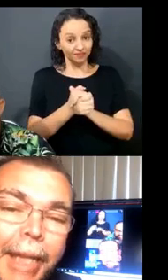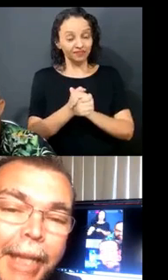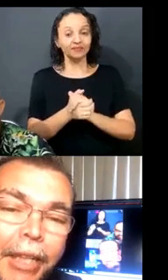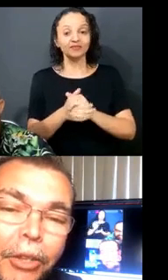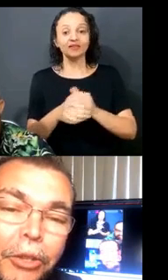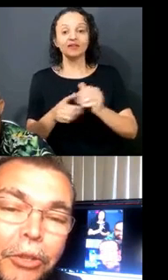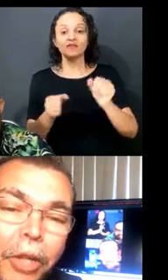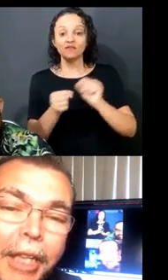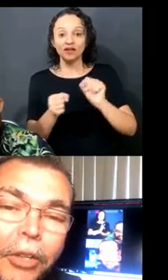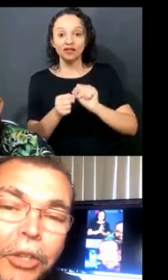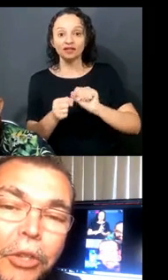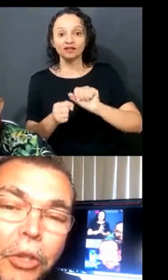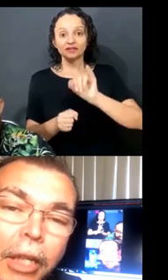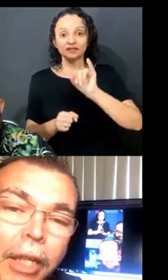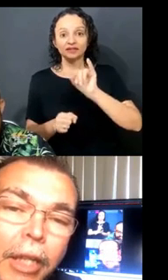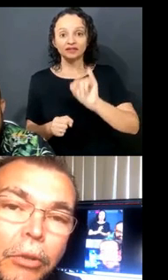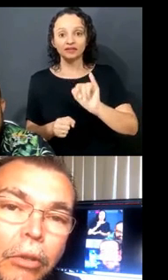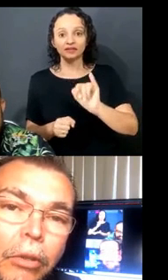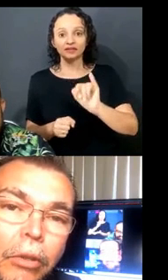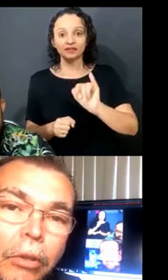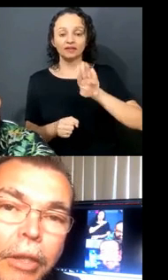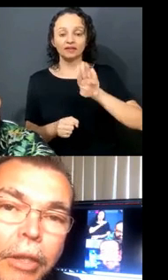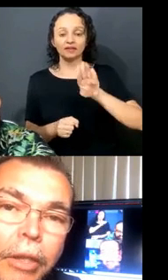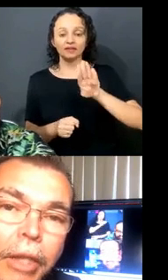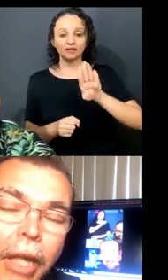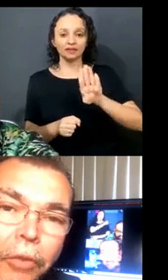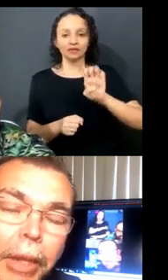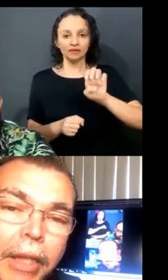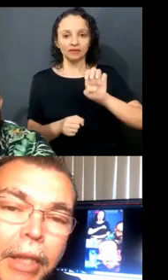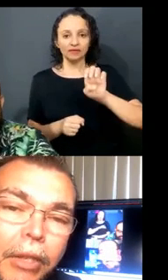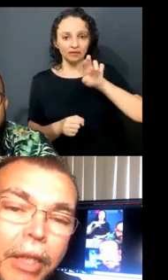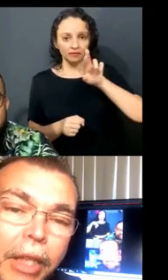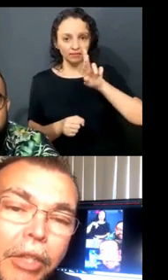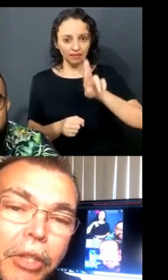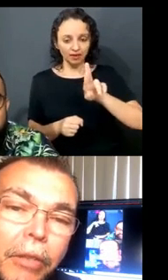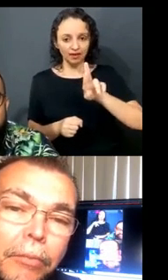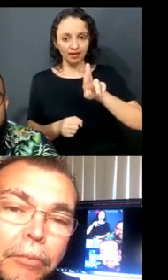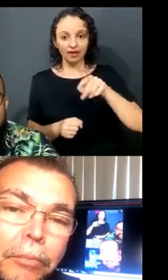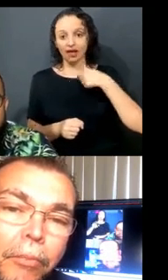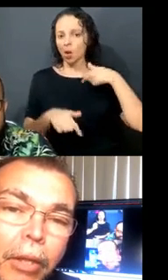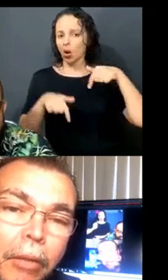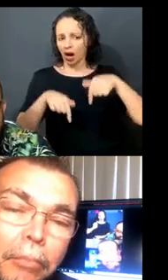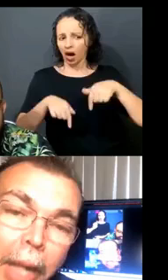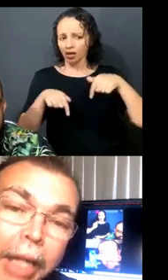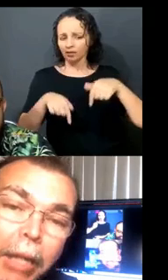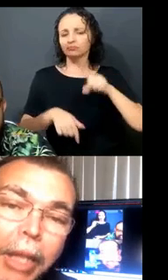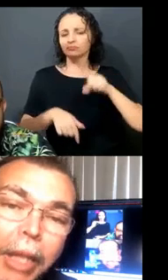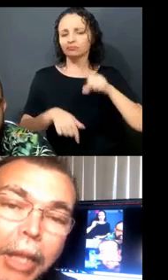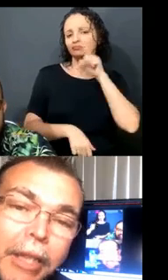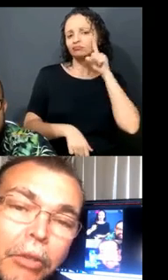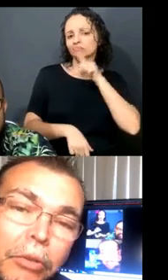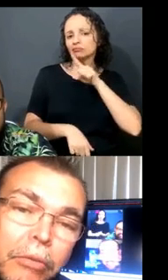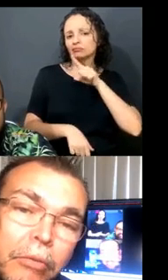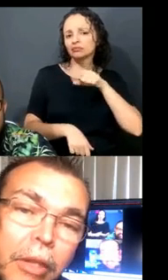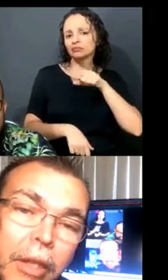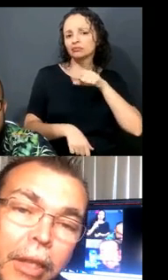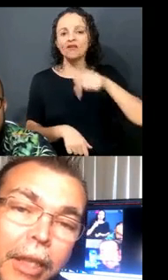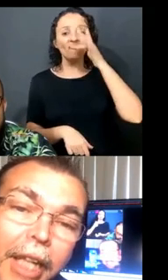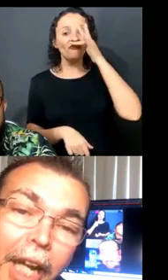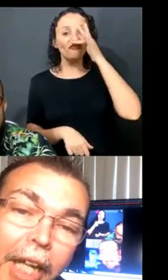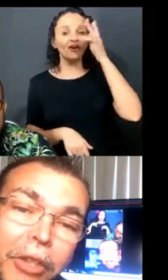Iber. E eu estou aqui hoje em Orlando, na Flórida, plantando igreja